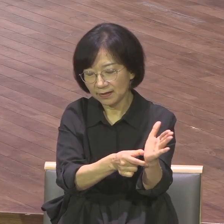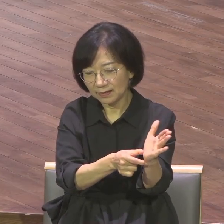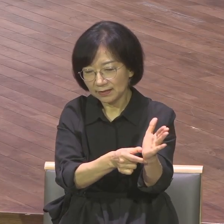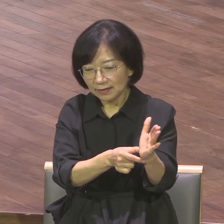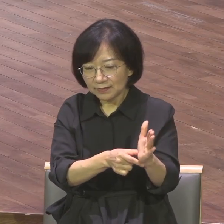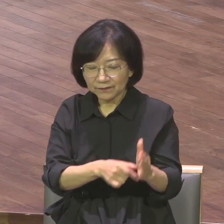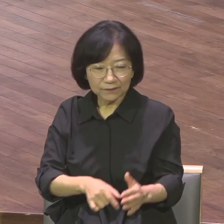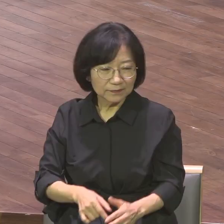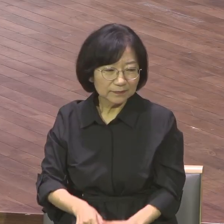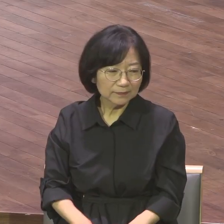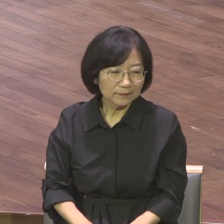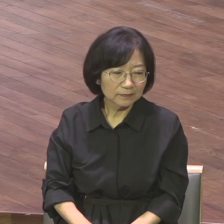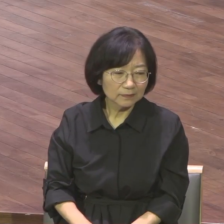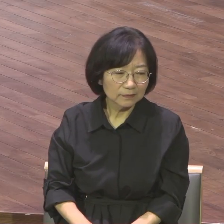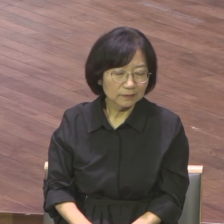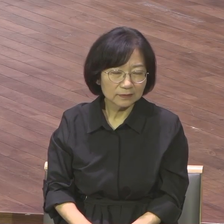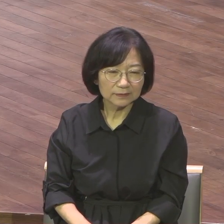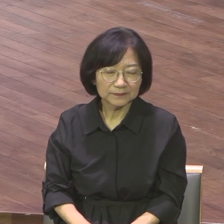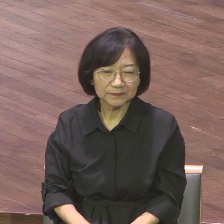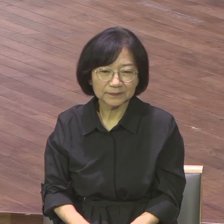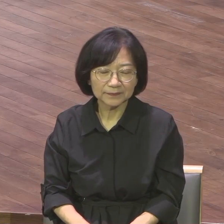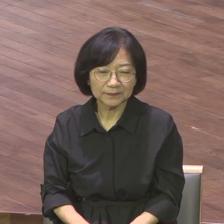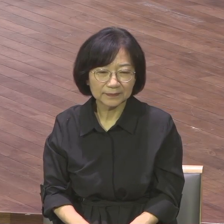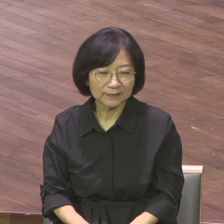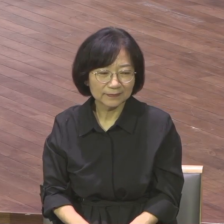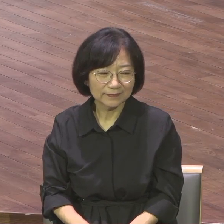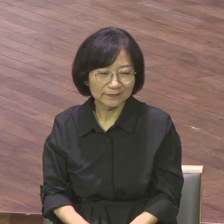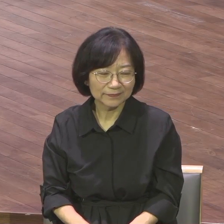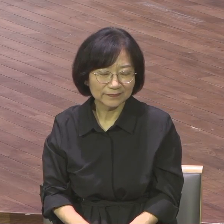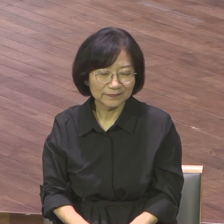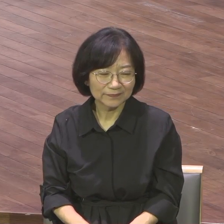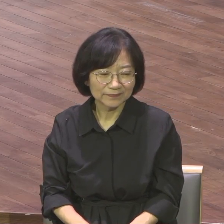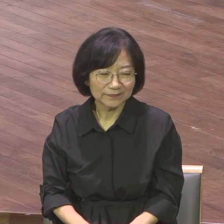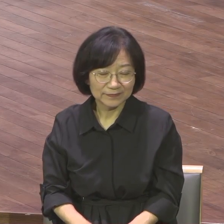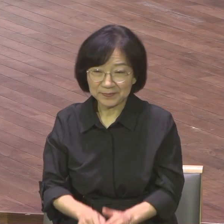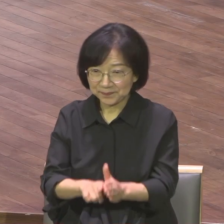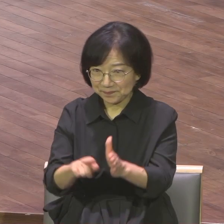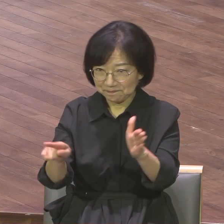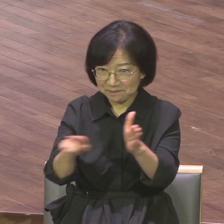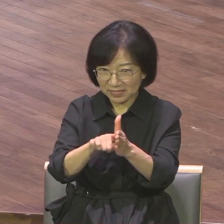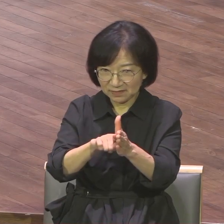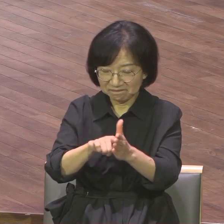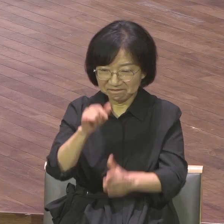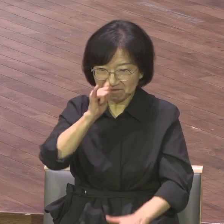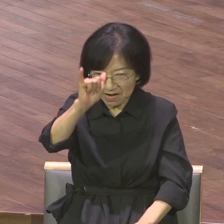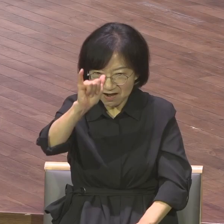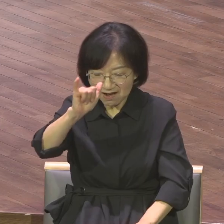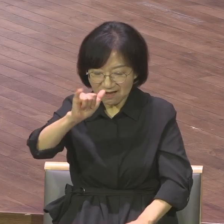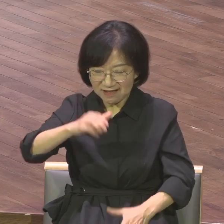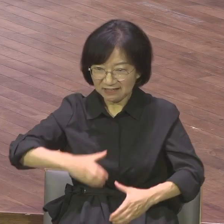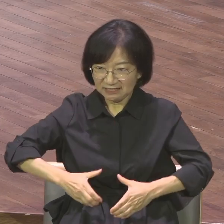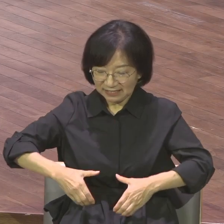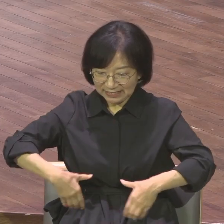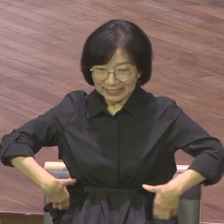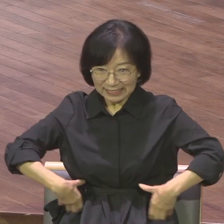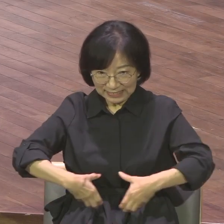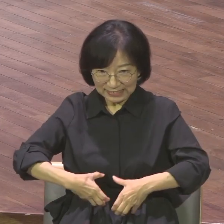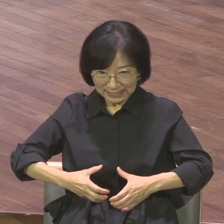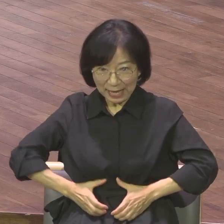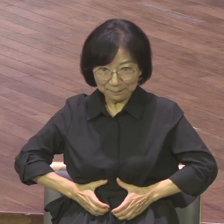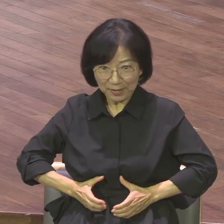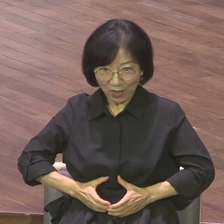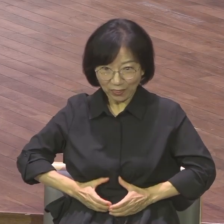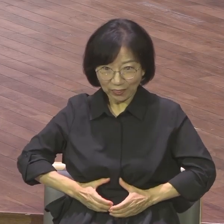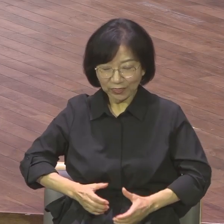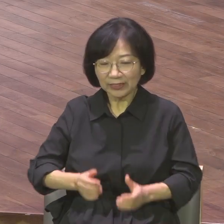있습니다. 믿음의 이 챔피언 명단에 올라간 이 사람들의 믿음의